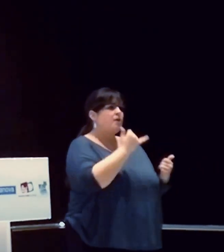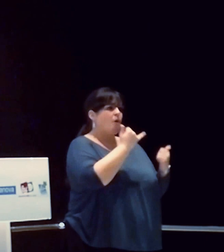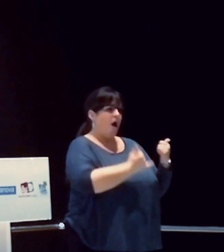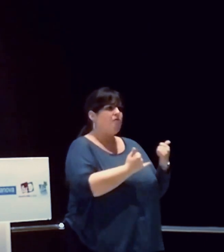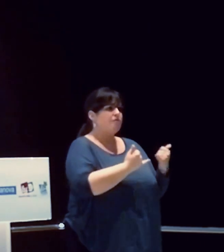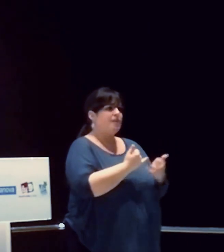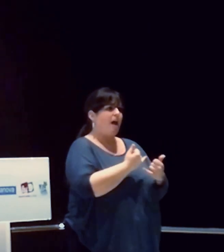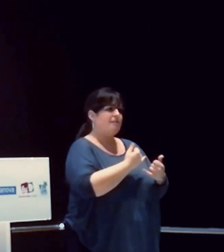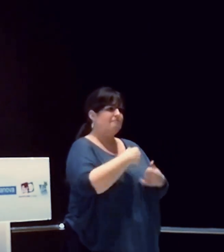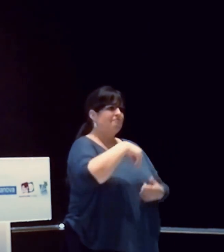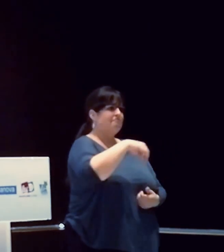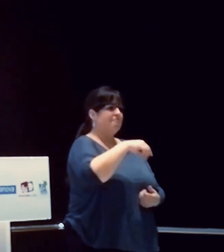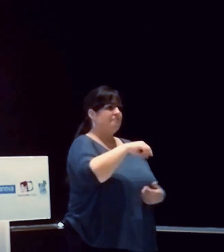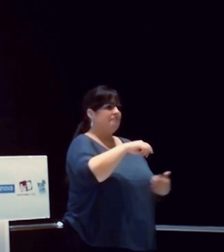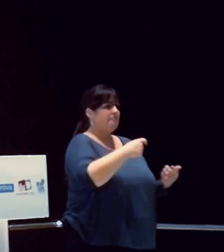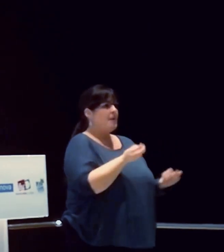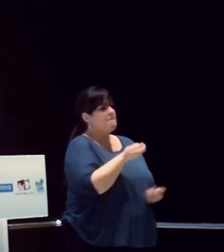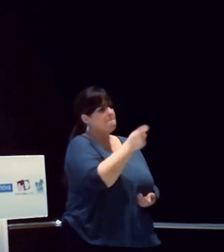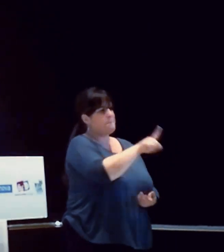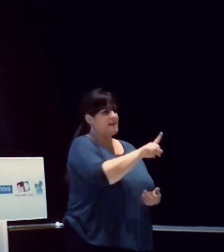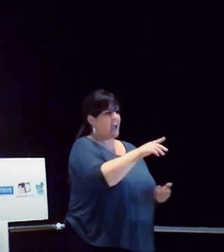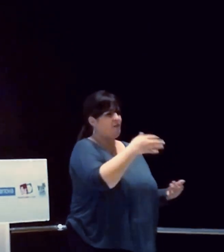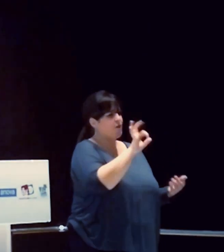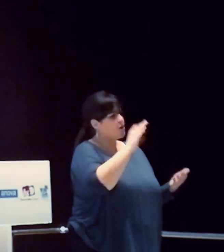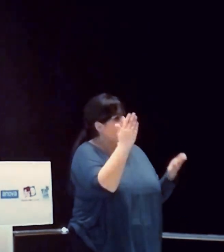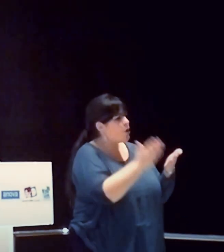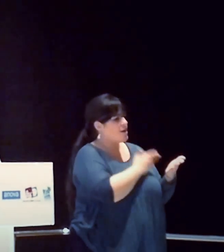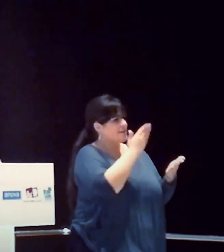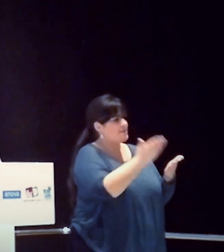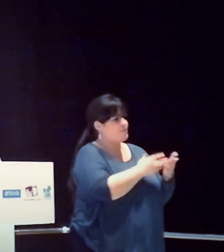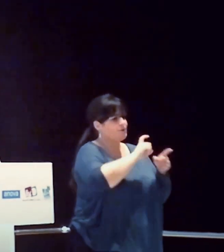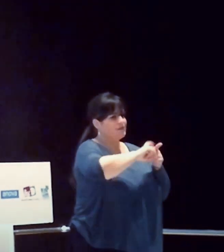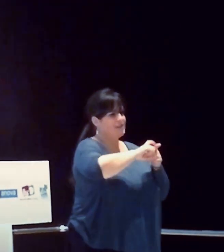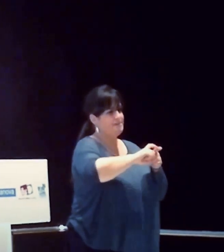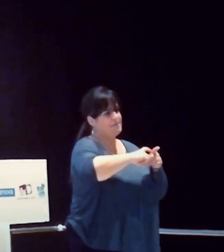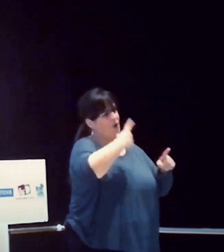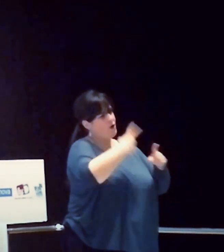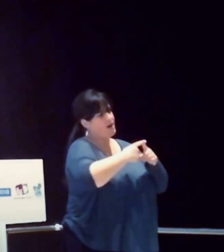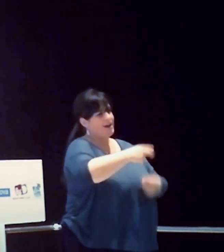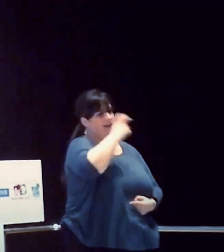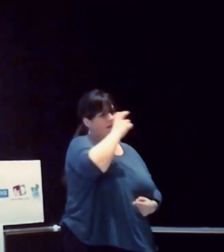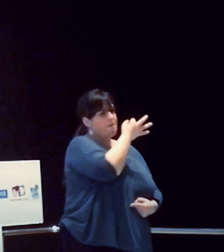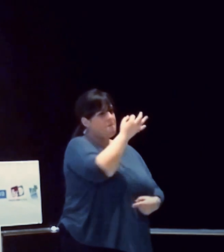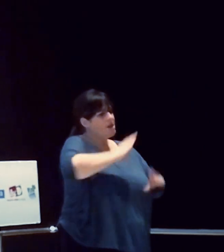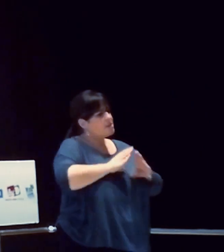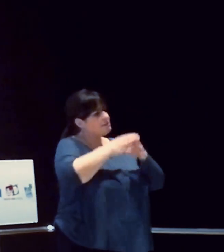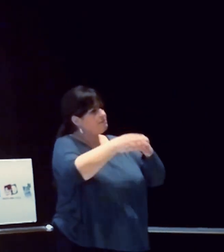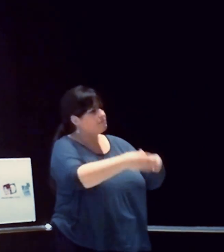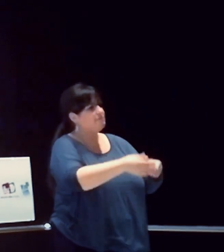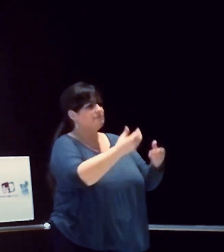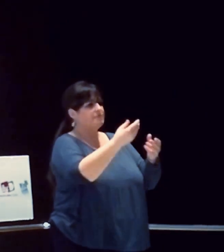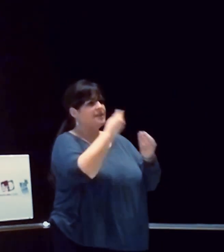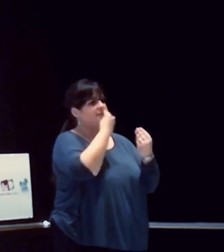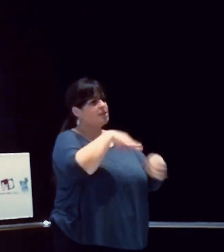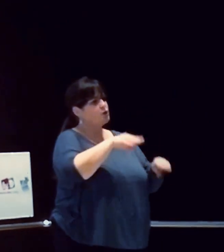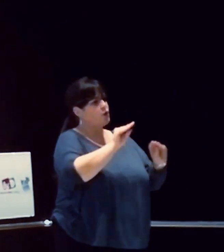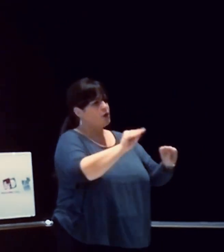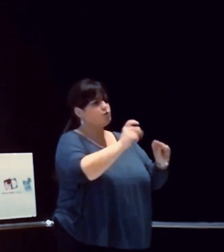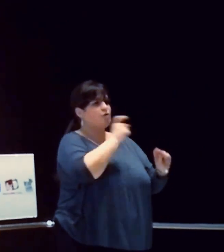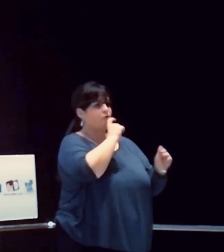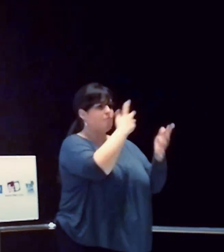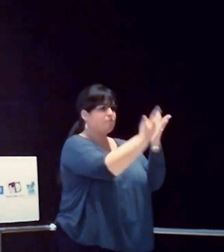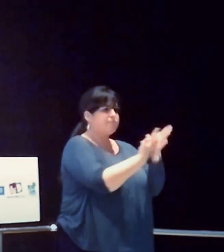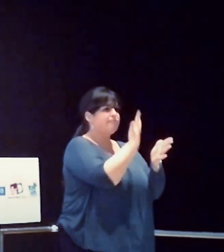Termópilas, los hoplitas de Temístocles en Maratón, y los marineros de Temístocles en Saladina.